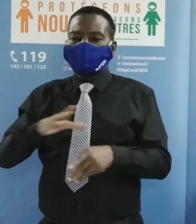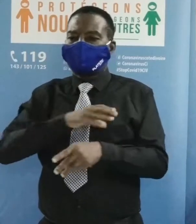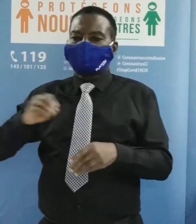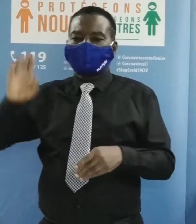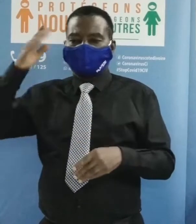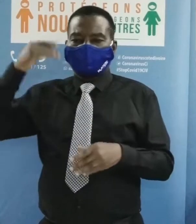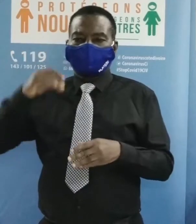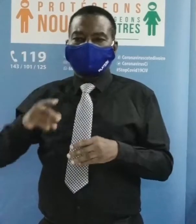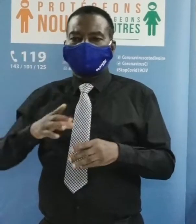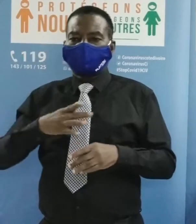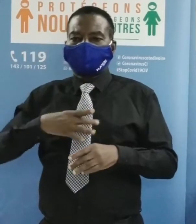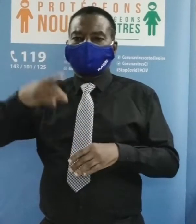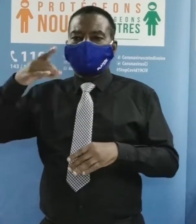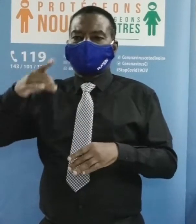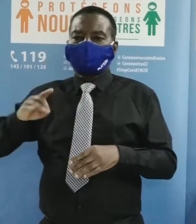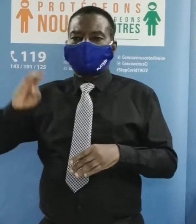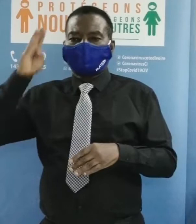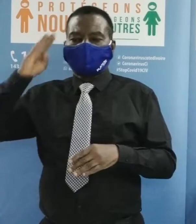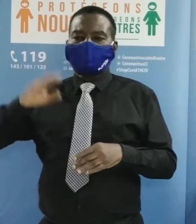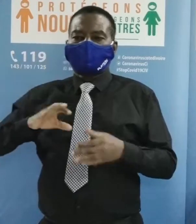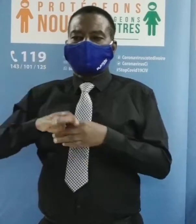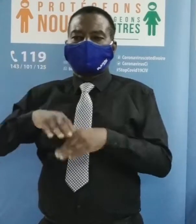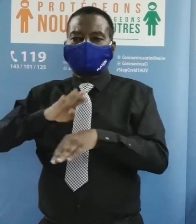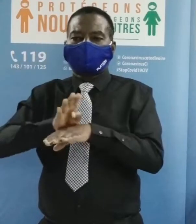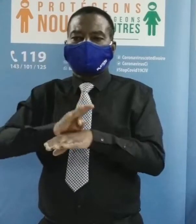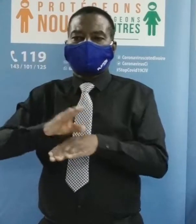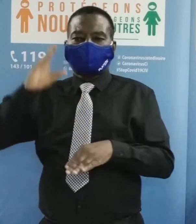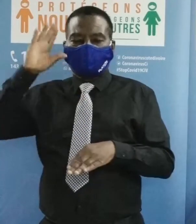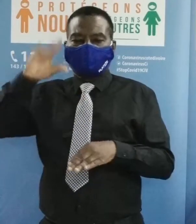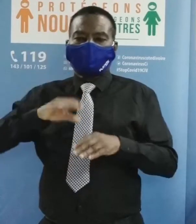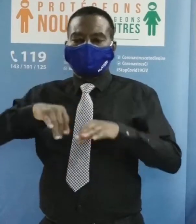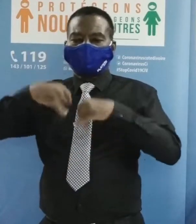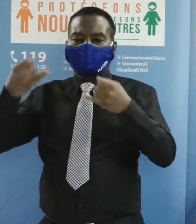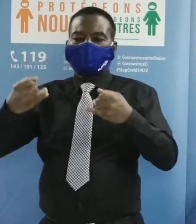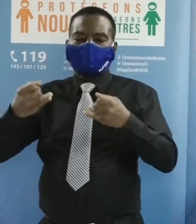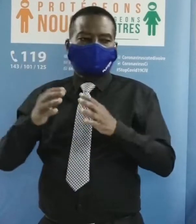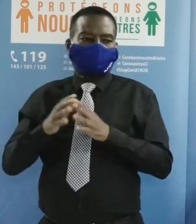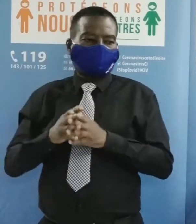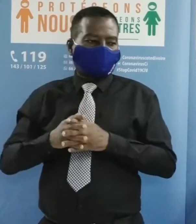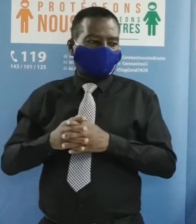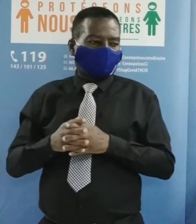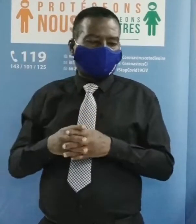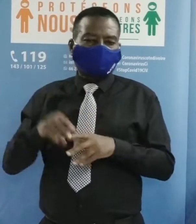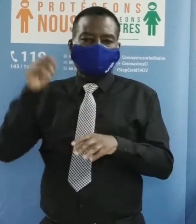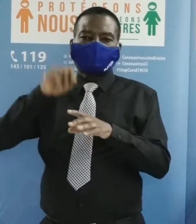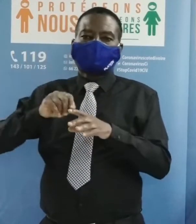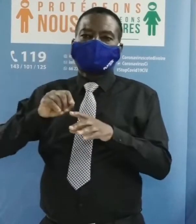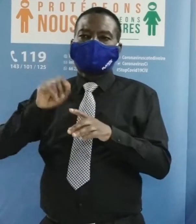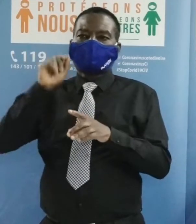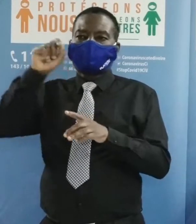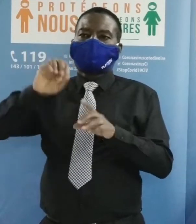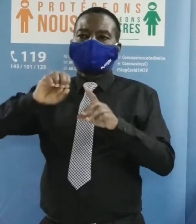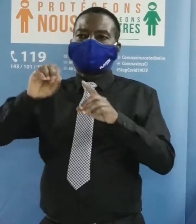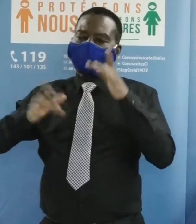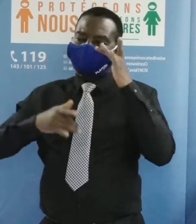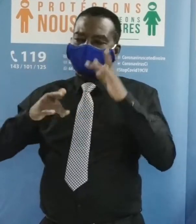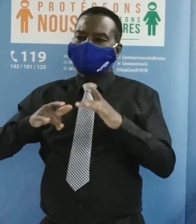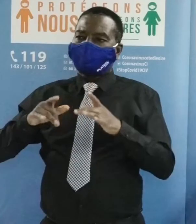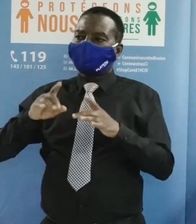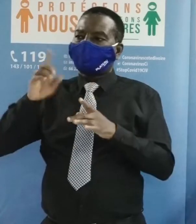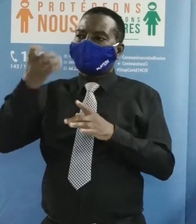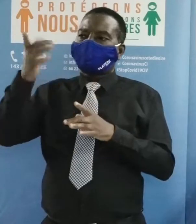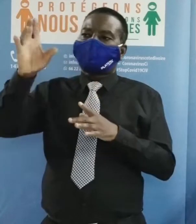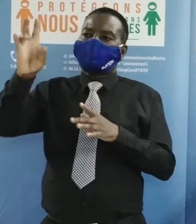monsieur de la délégation du maire de bouaké mesdames et messieurs de la presse le point de la maladie a produit 19 du